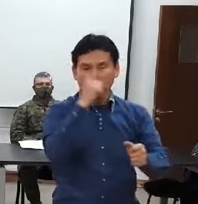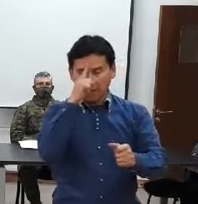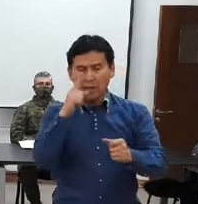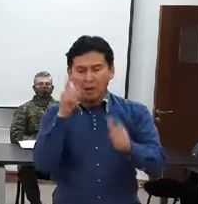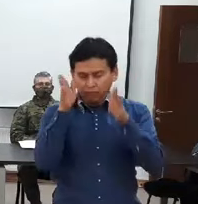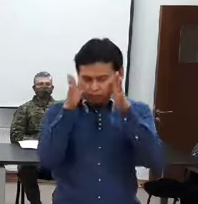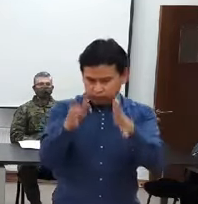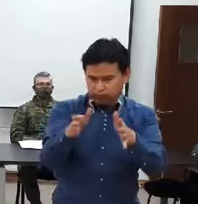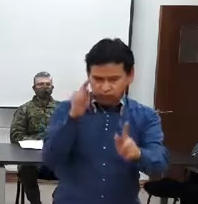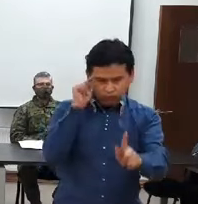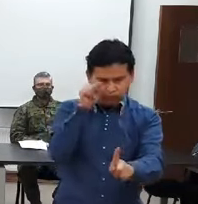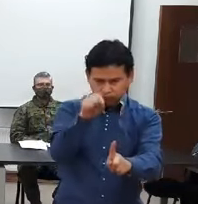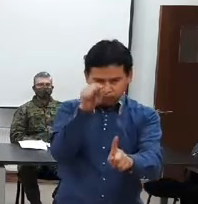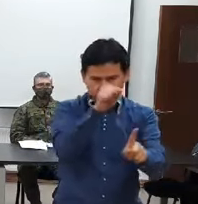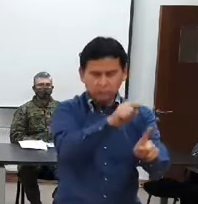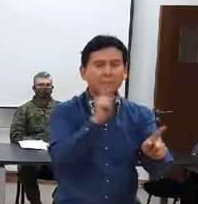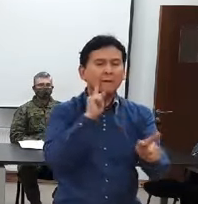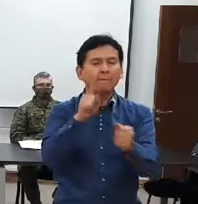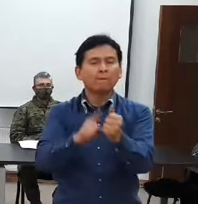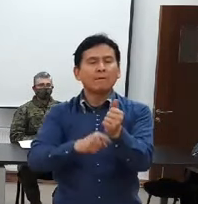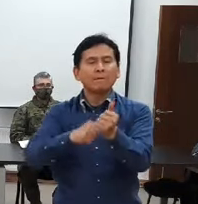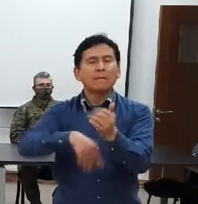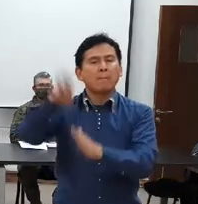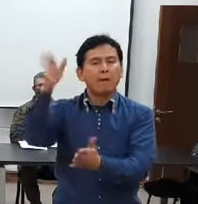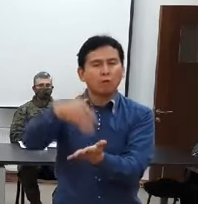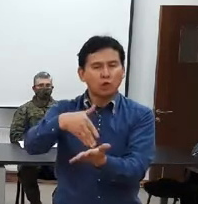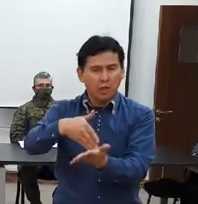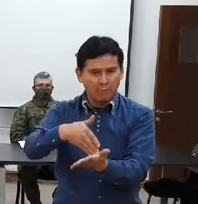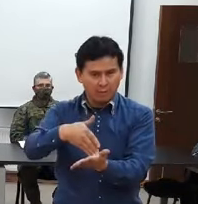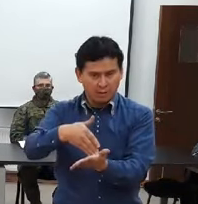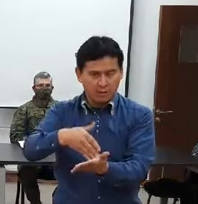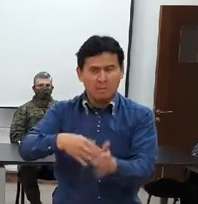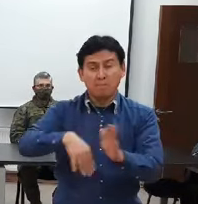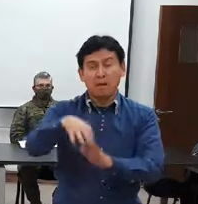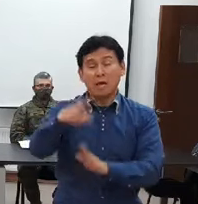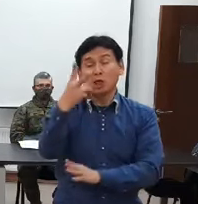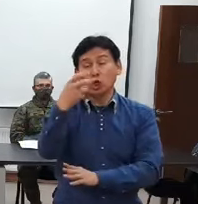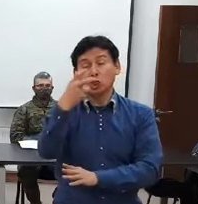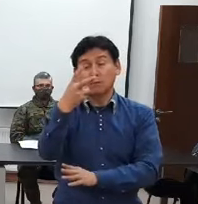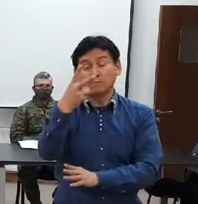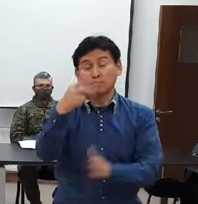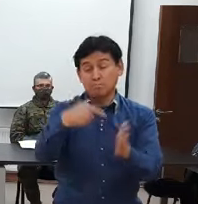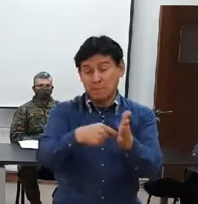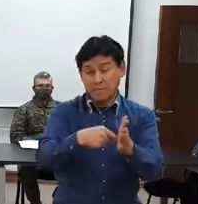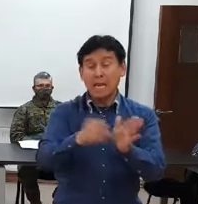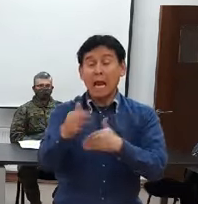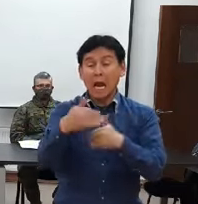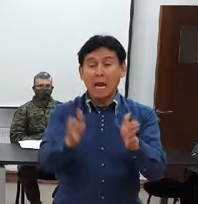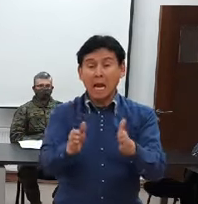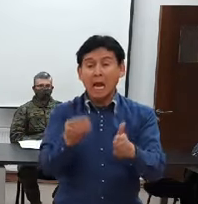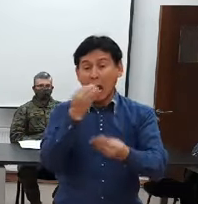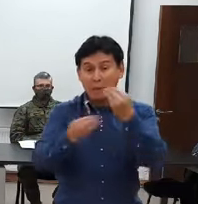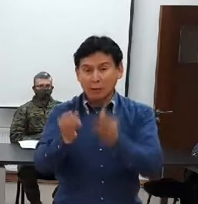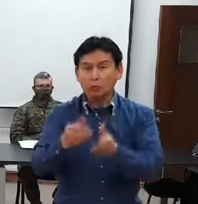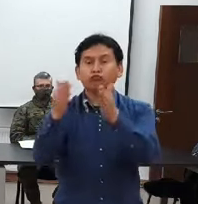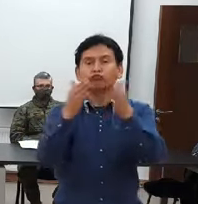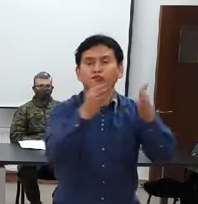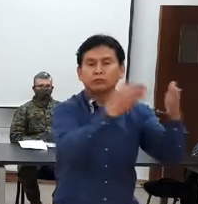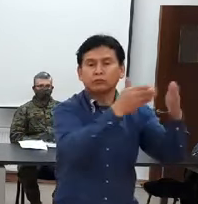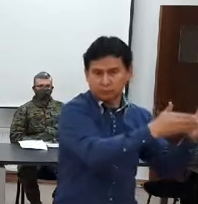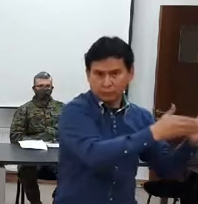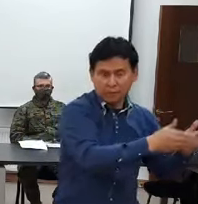focalización de las familias más prioritarias. Son más de 12.000 canastas que se van a entregar en nuestra región y que